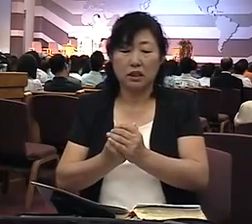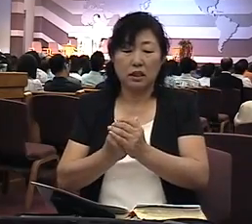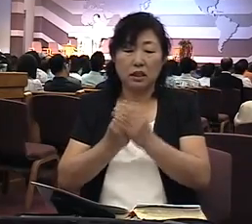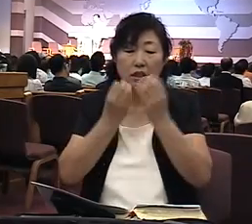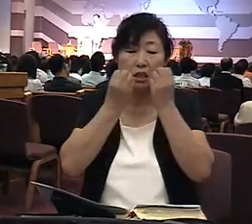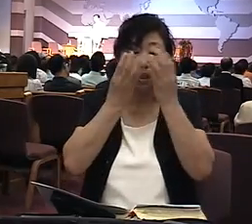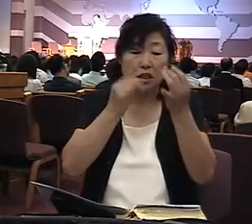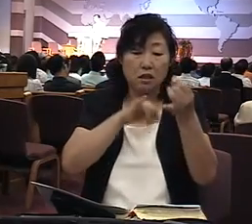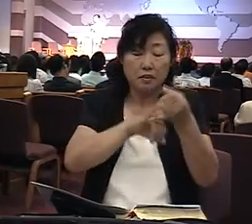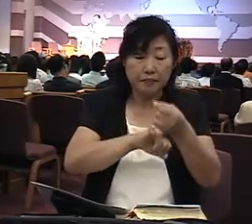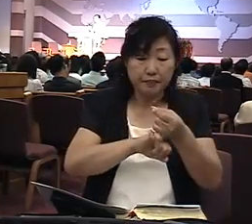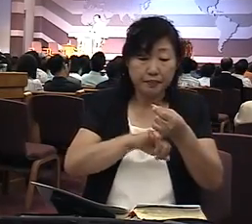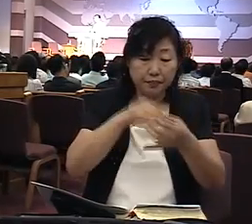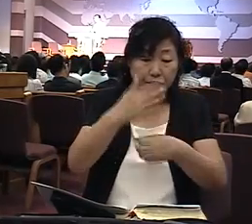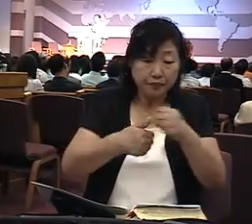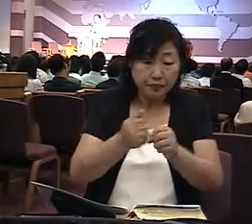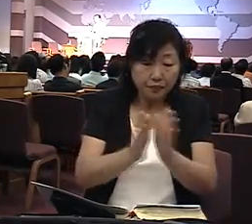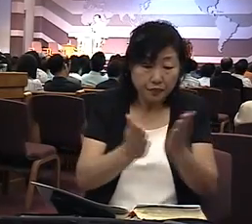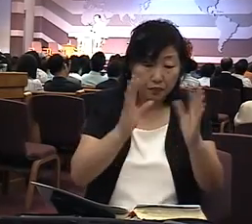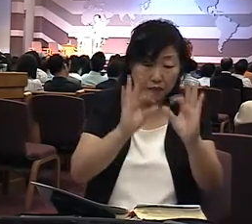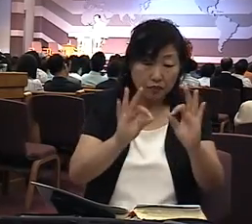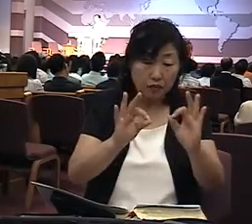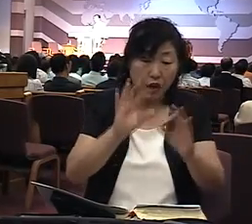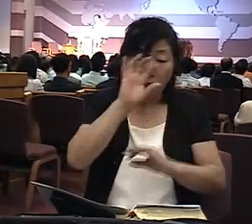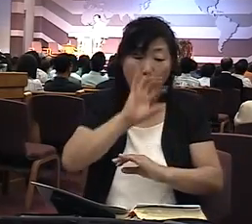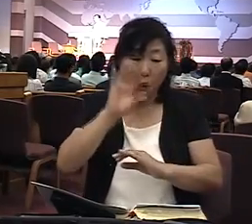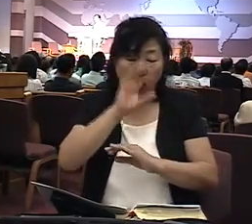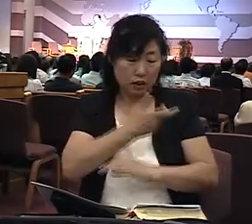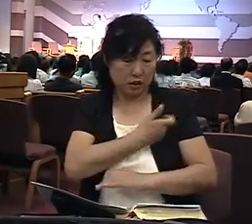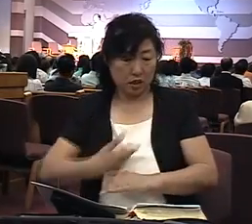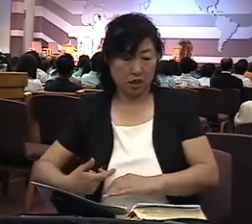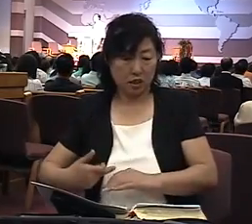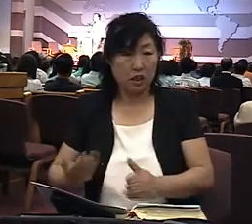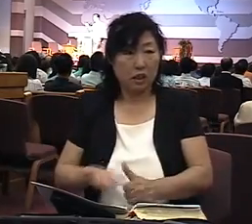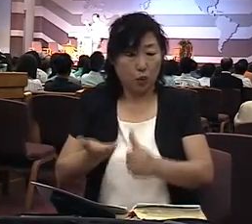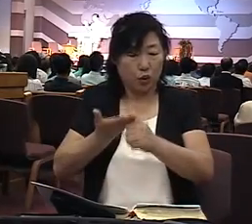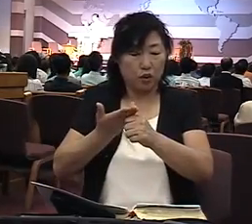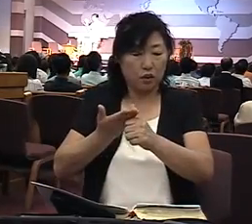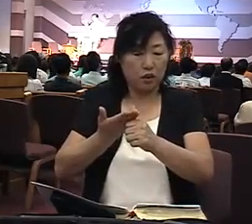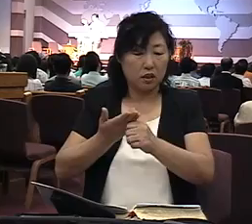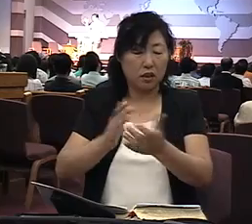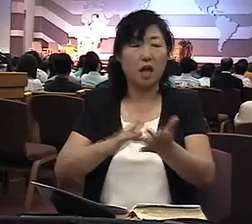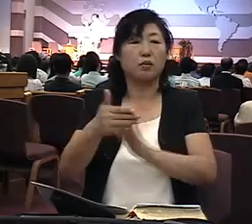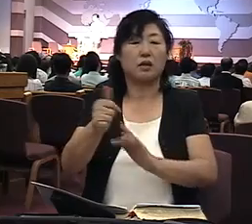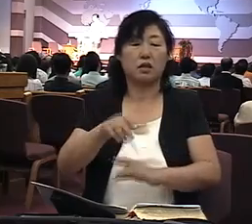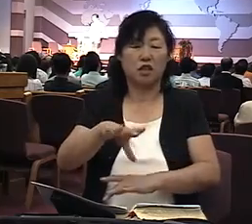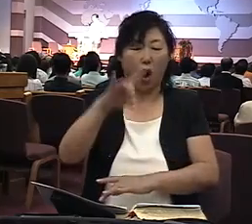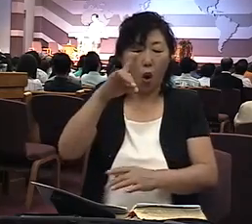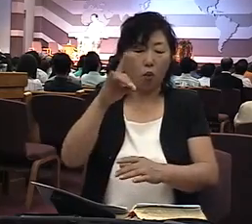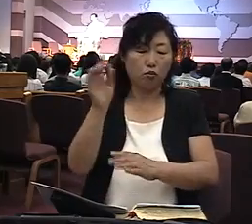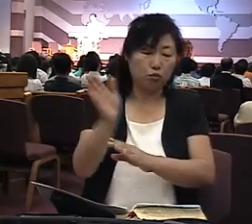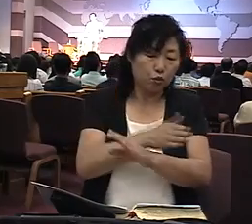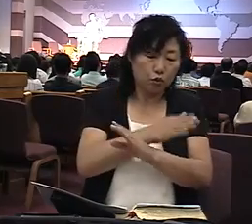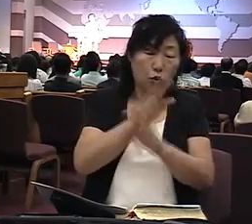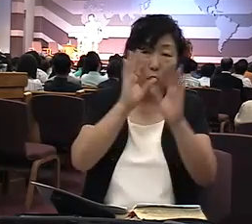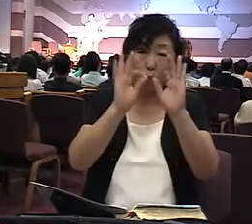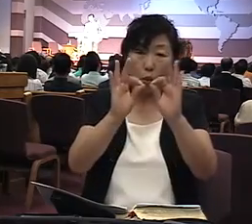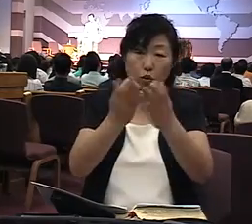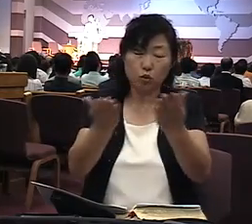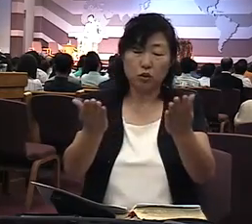싶은데요, 여러분, 훈련을 통해 제자를 키워내는 것은 예수님께서 친히 처음부터 보여주신 그분의 사역